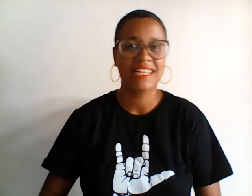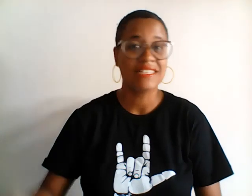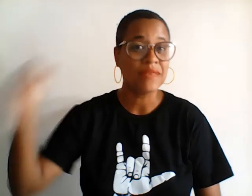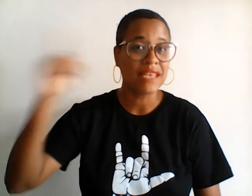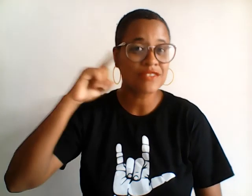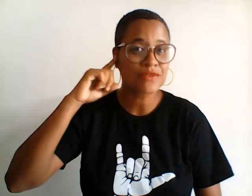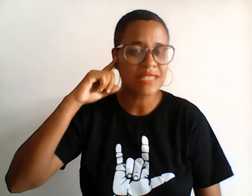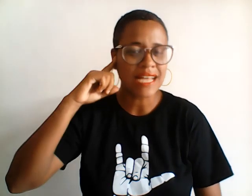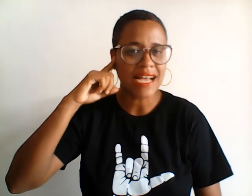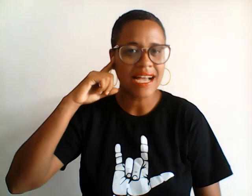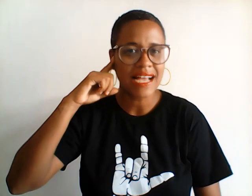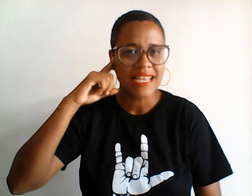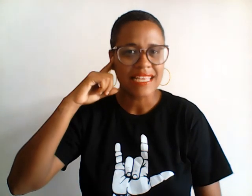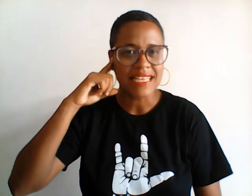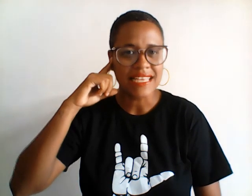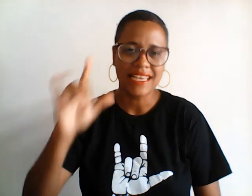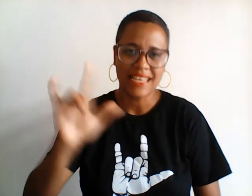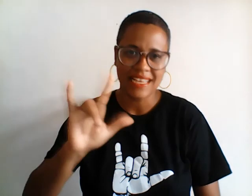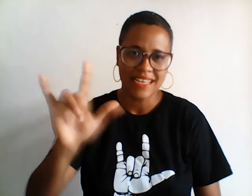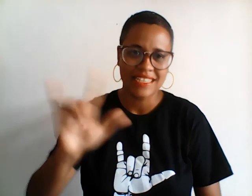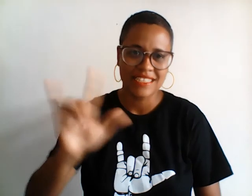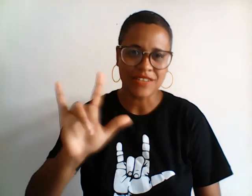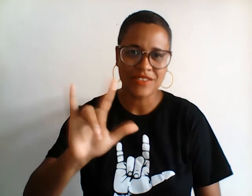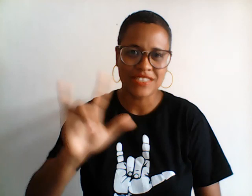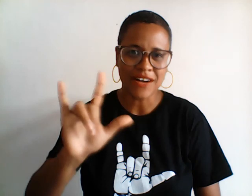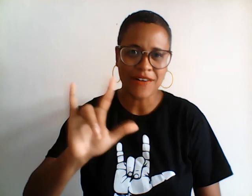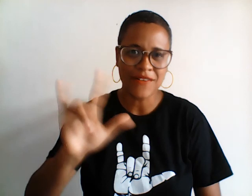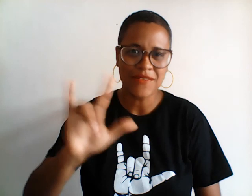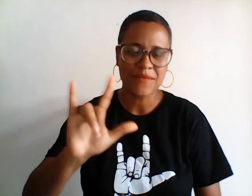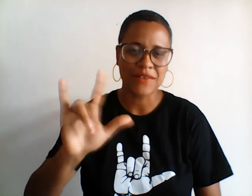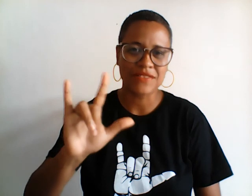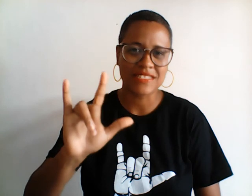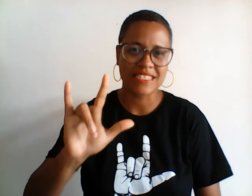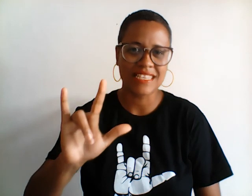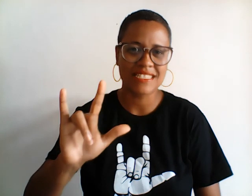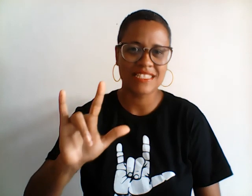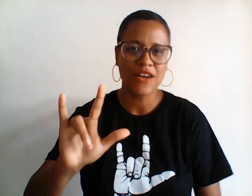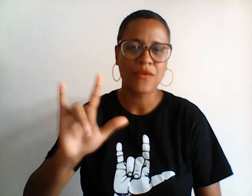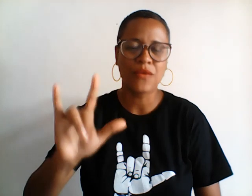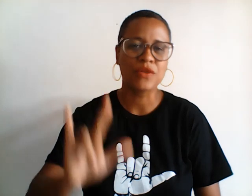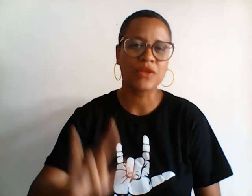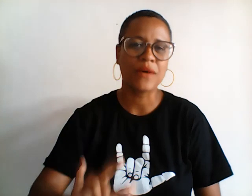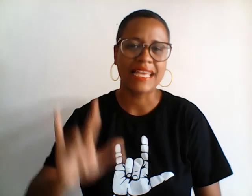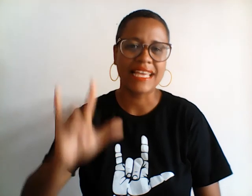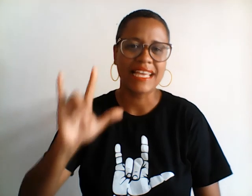me escutar e tchau para vocês. Curtam aí